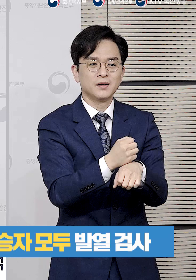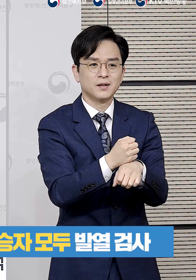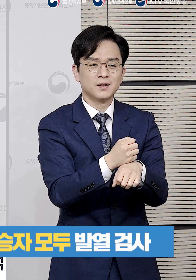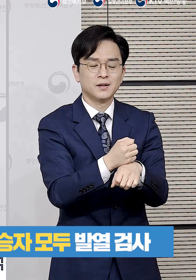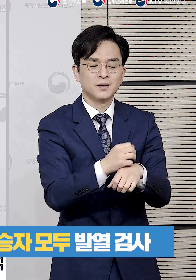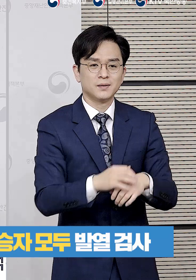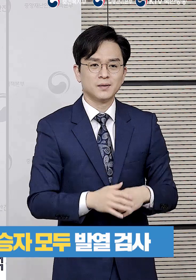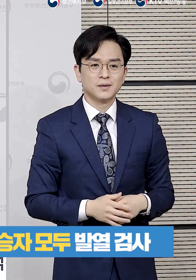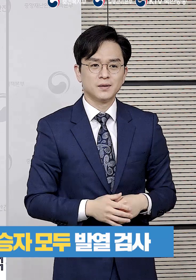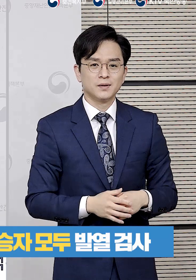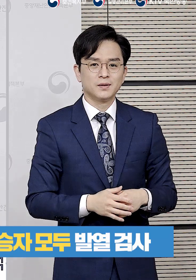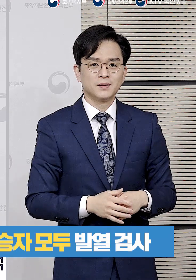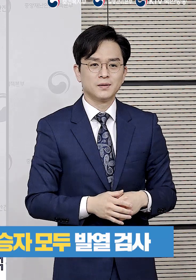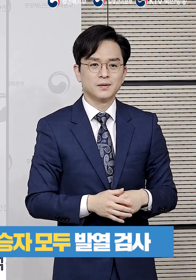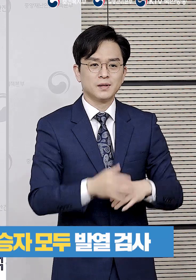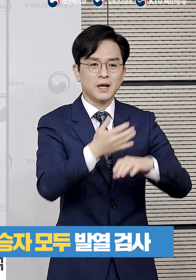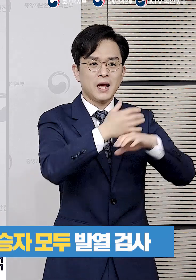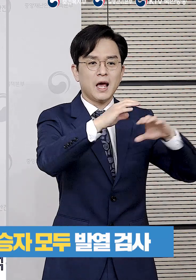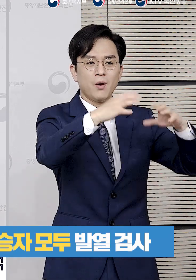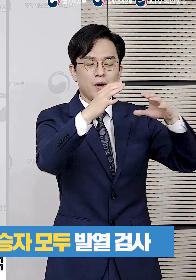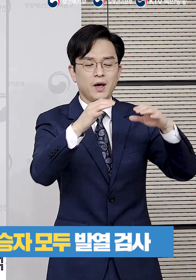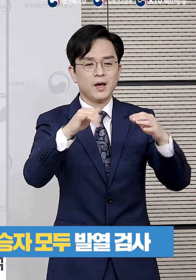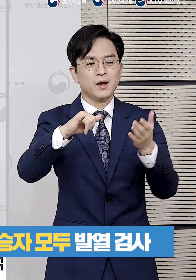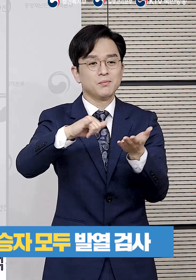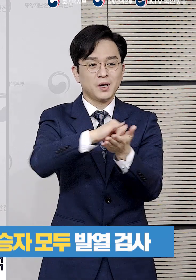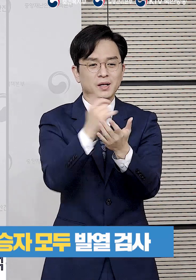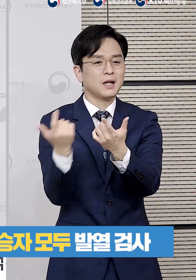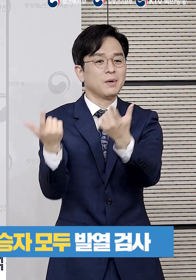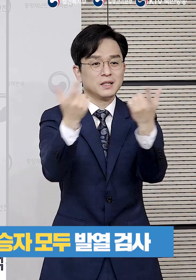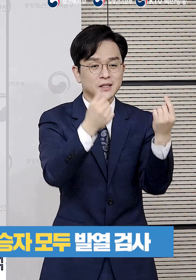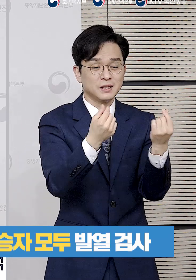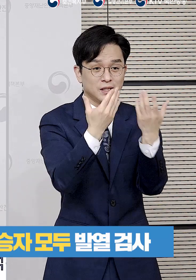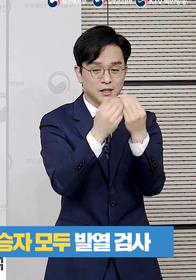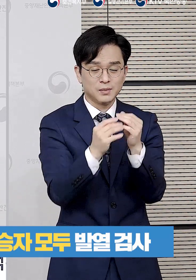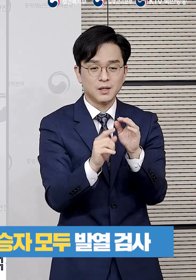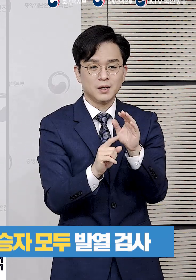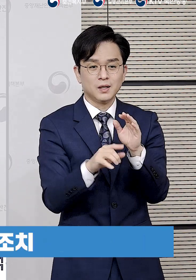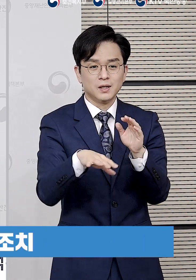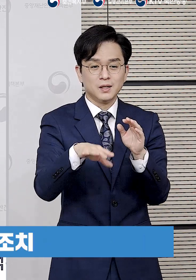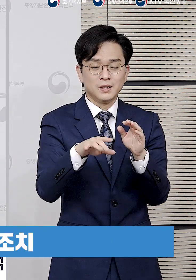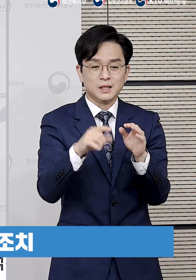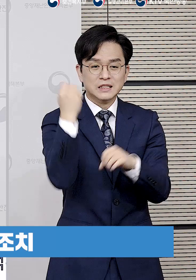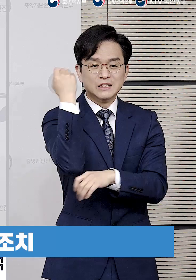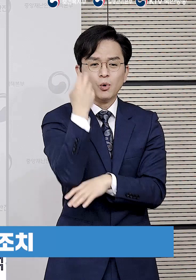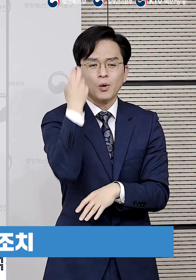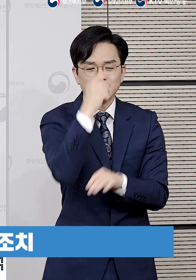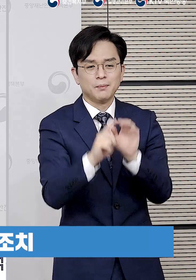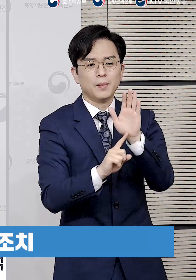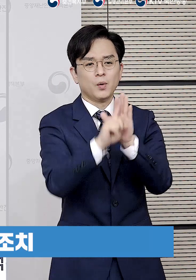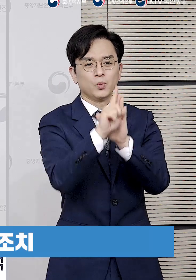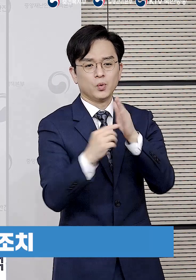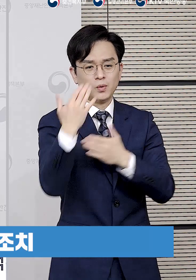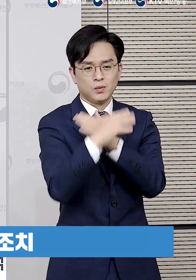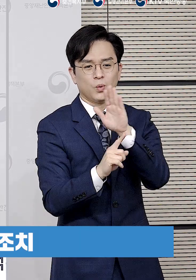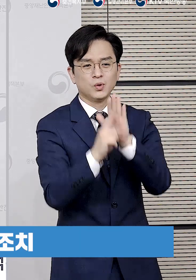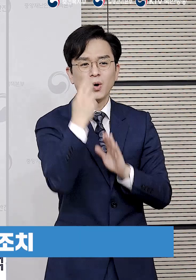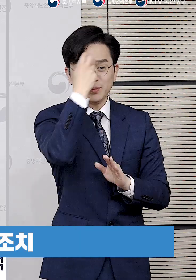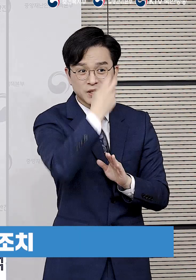있습니다. 이거는 국적 항공기, 외국 국적 항공기 모두에 해당되는 일입니다.